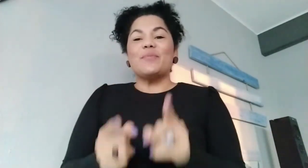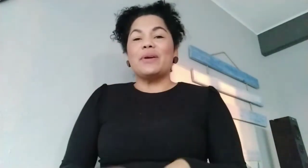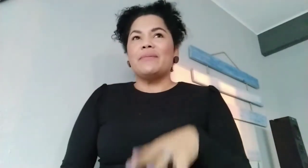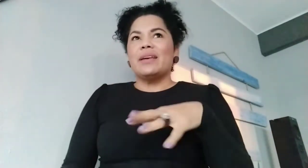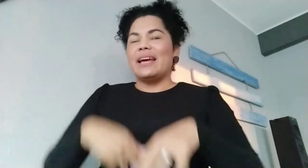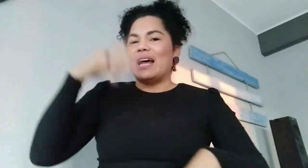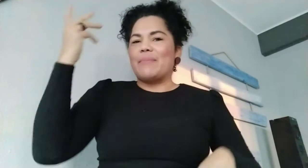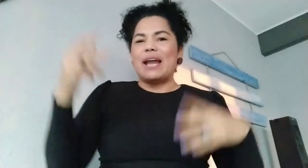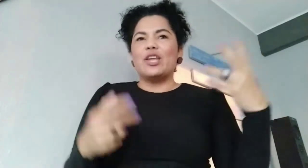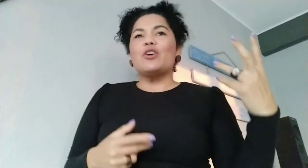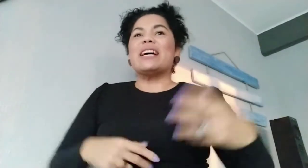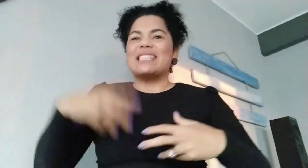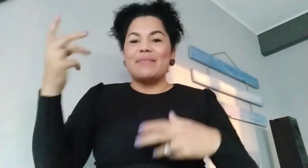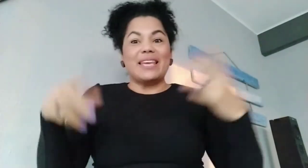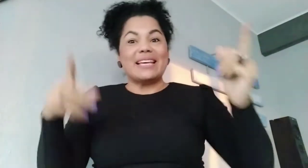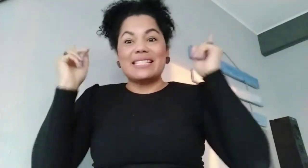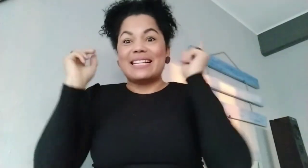Sloppy. El armario, ya saben que es